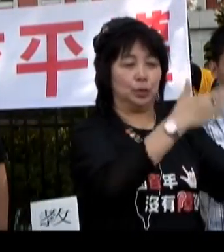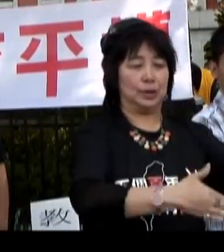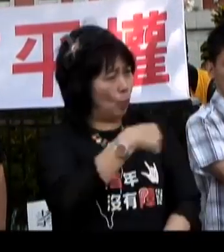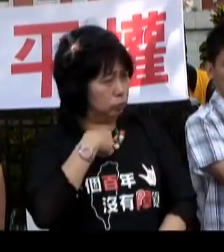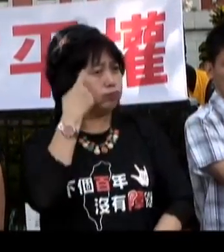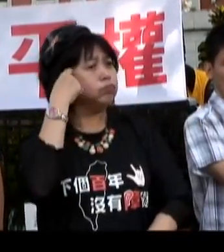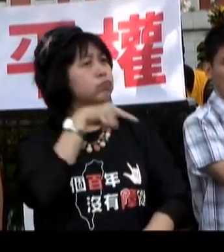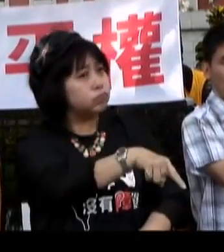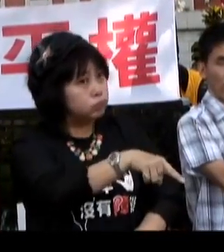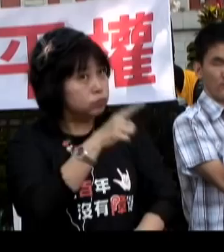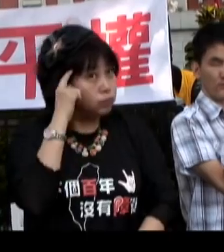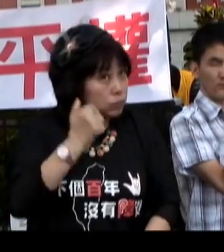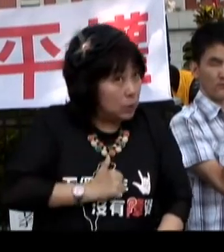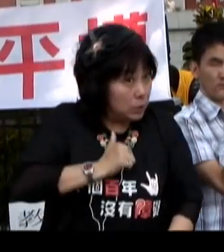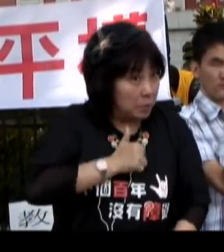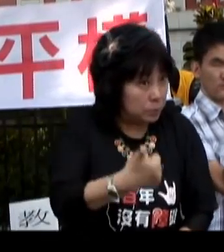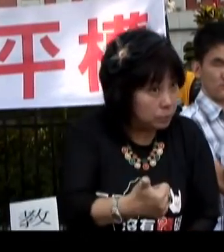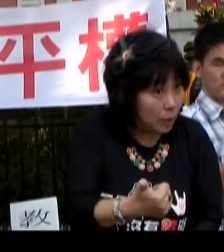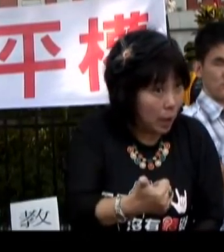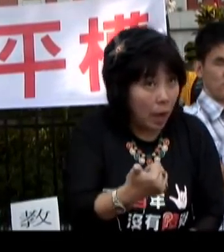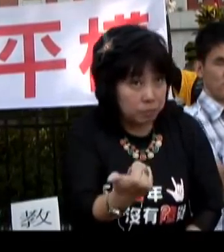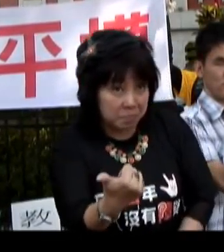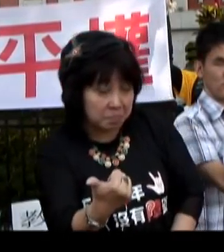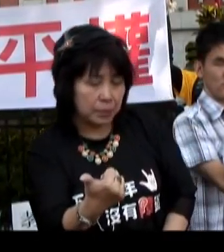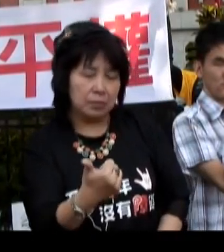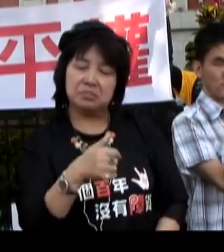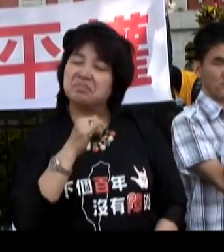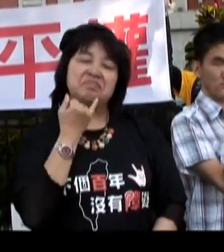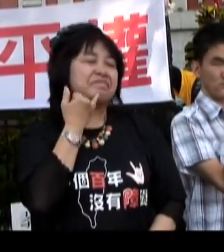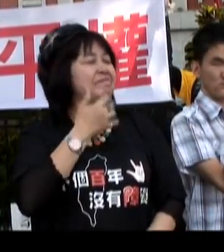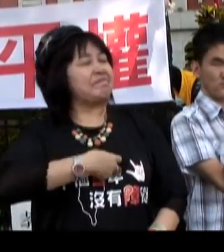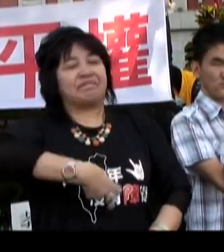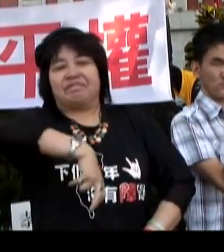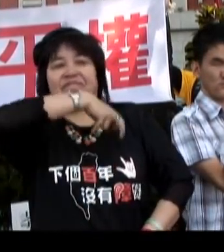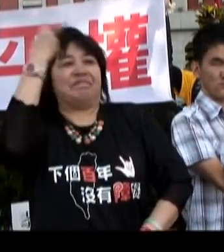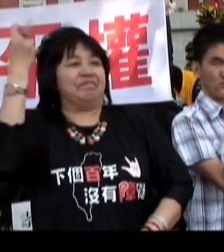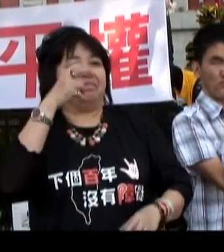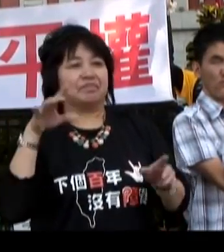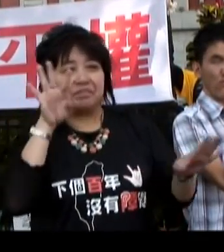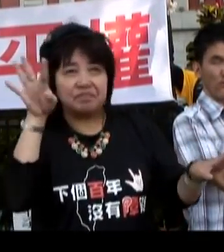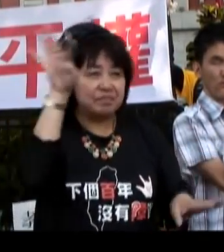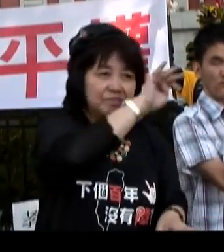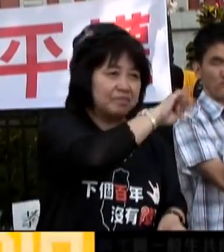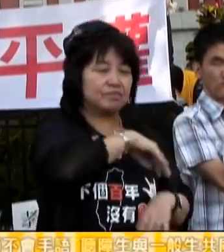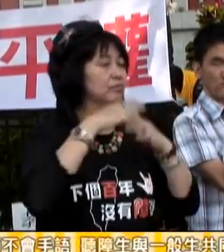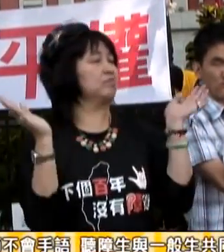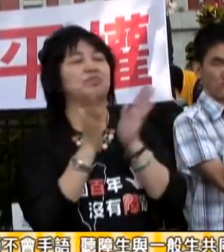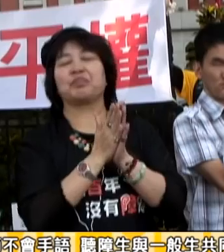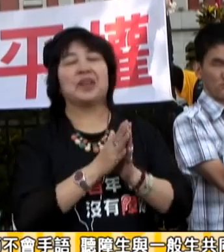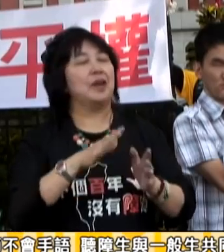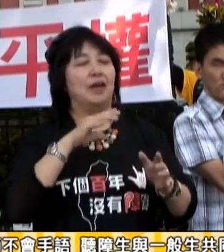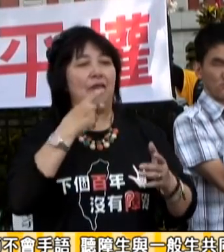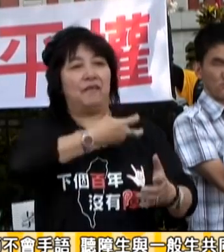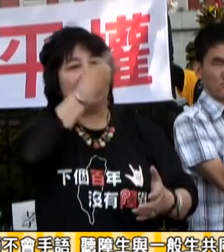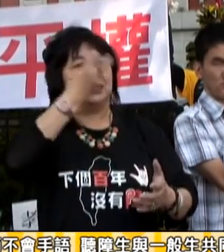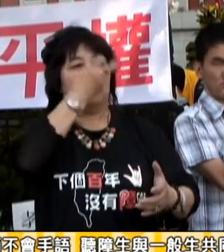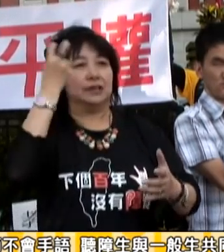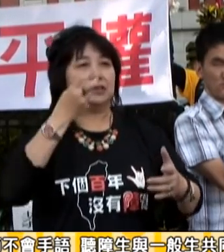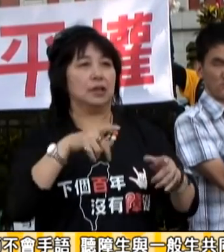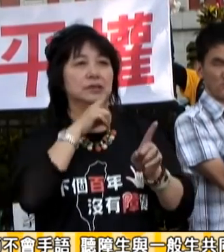读，我觉得这个是真的好吗？对我们听障生真的适合吗？在我们的调查在发